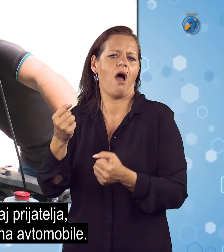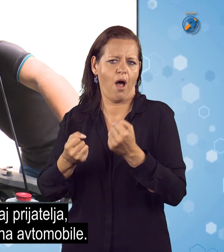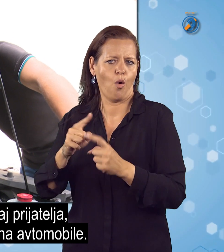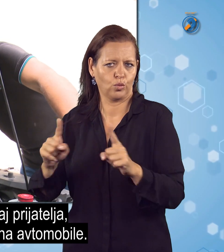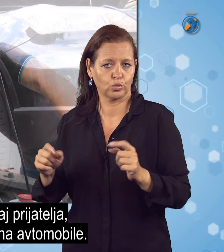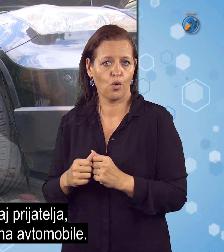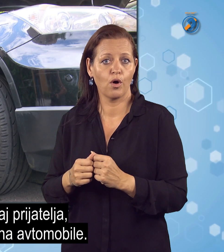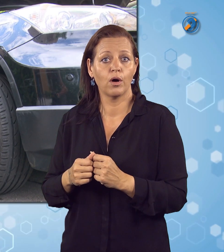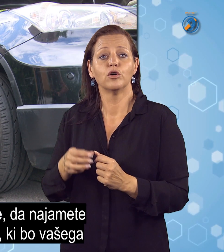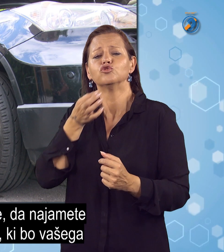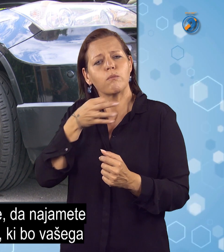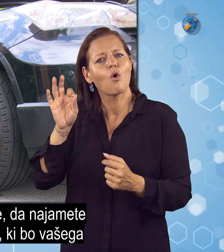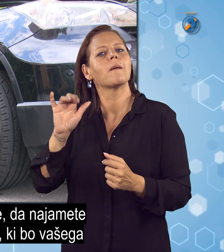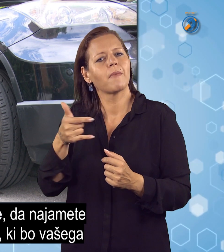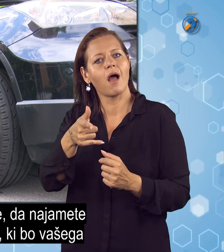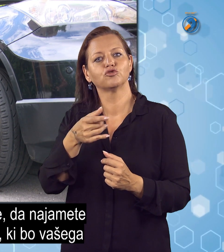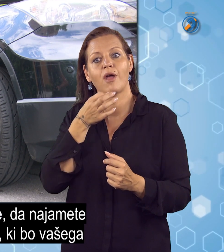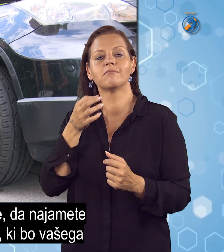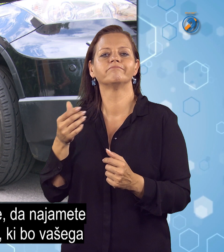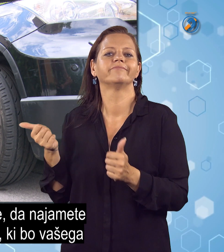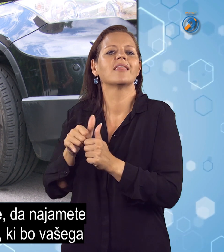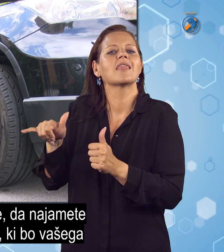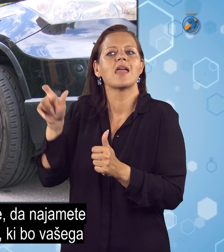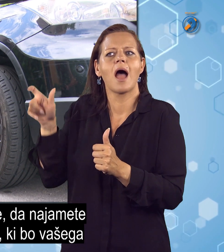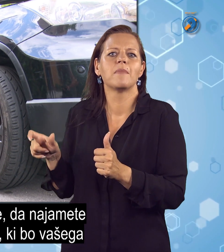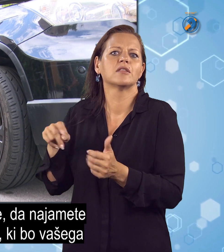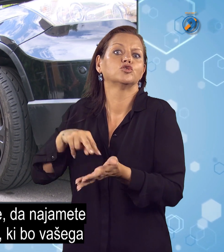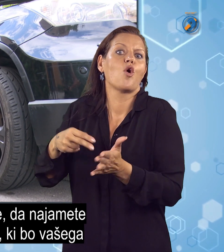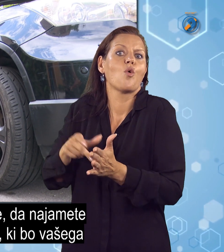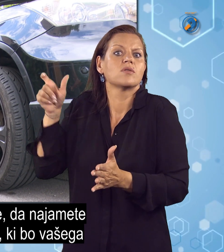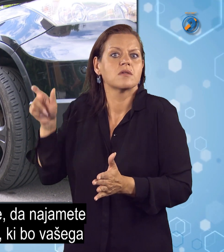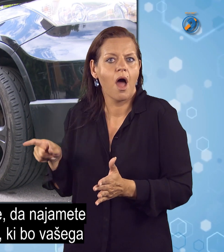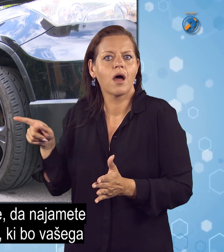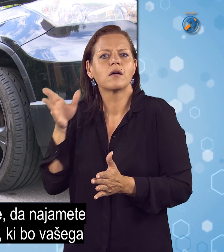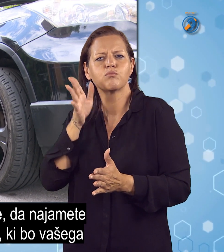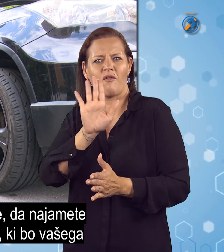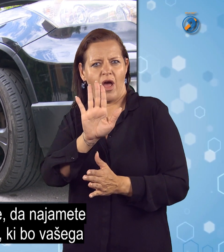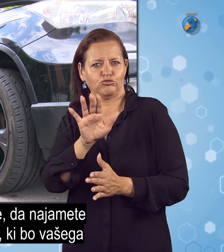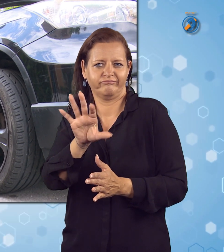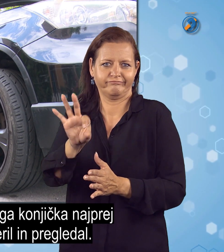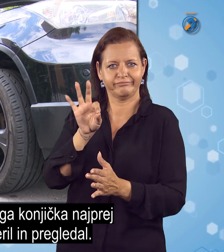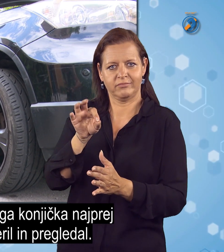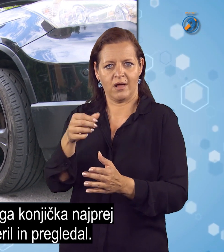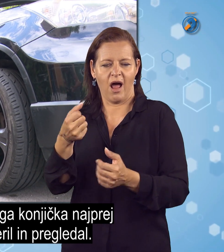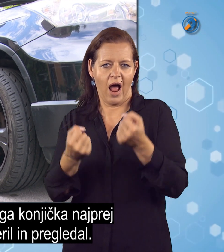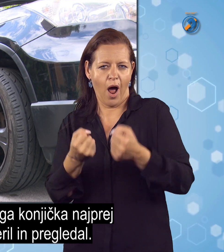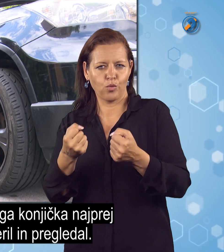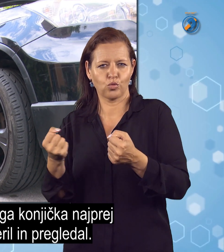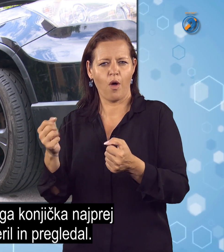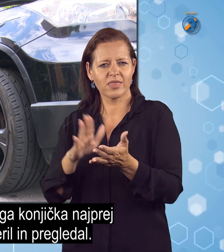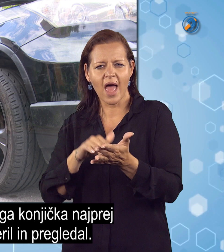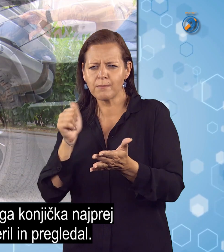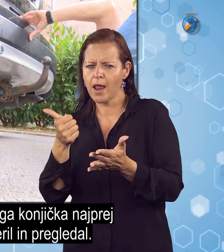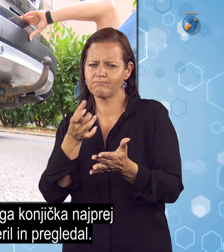avtomobile. Še bolje pa je, da najamete strokovnjaka, ki bo vašega izbranega jeklenega konjička